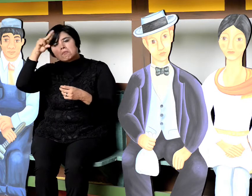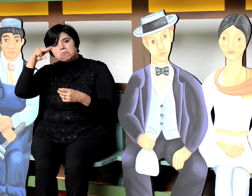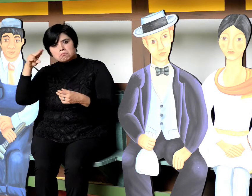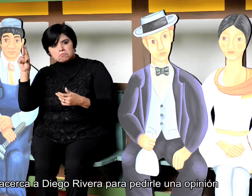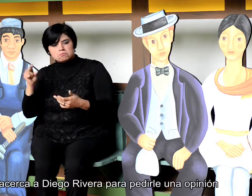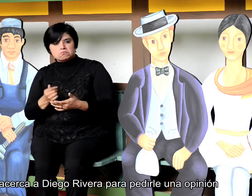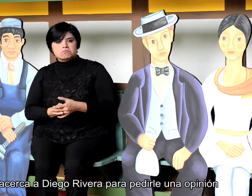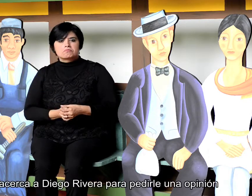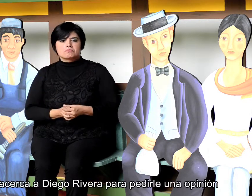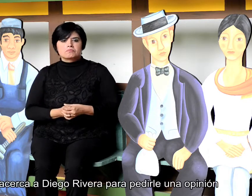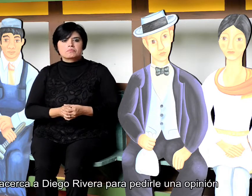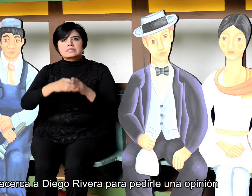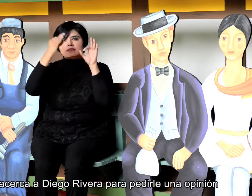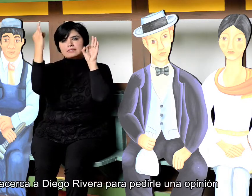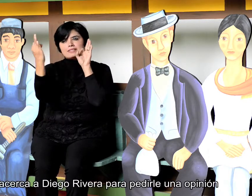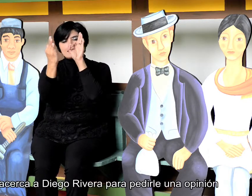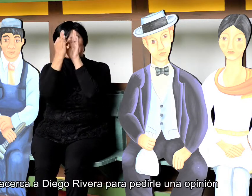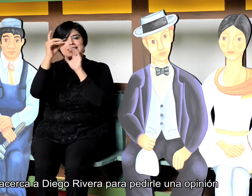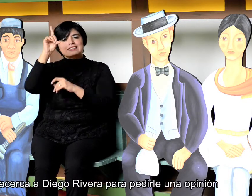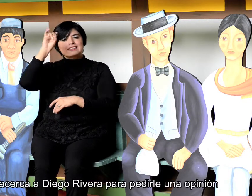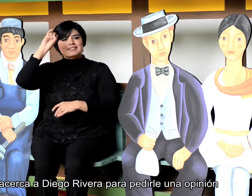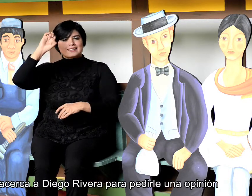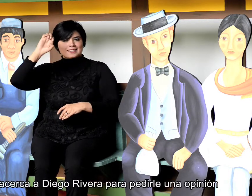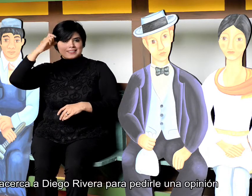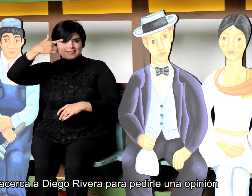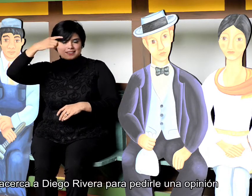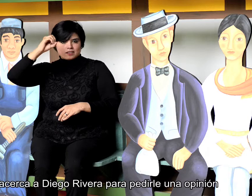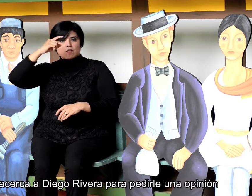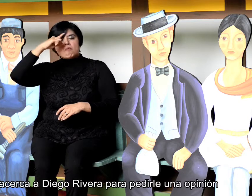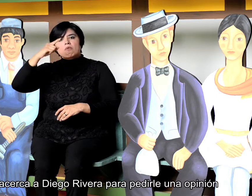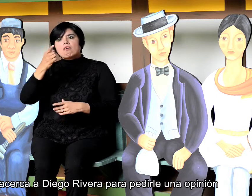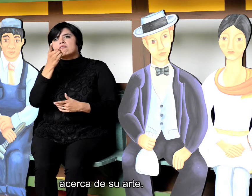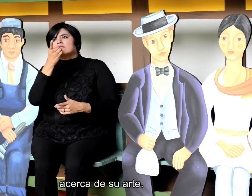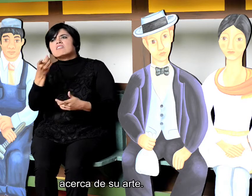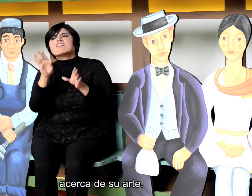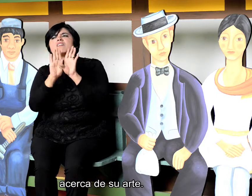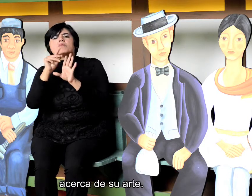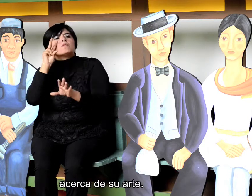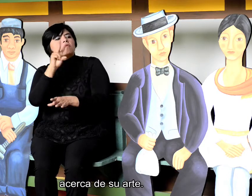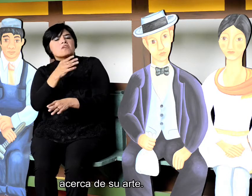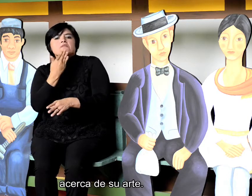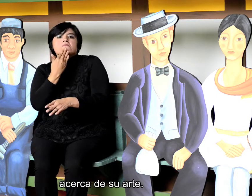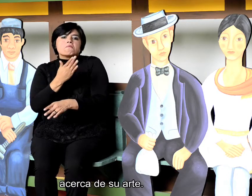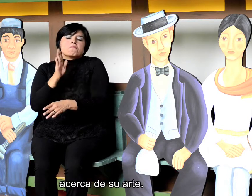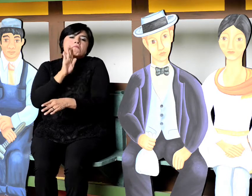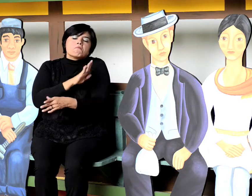se acerca a Diego Rivera para pedirle una opinión acerca de su arte.